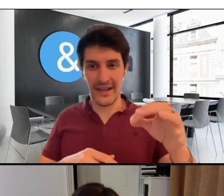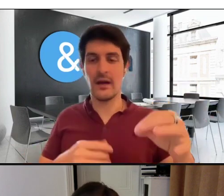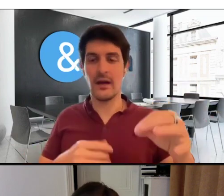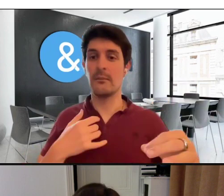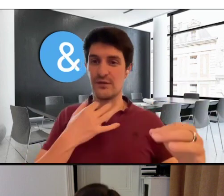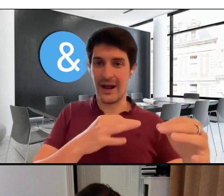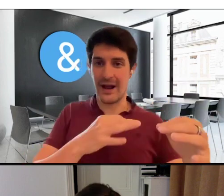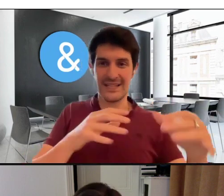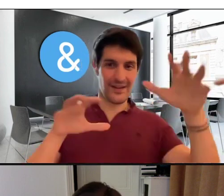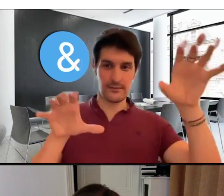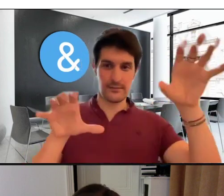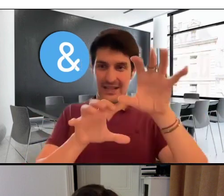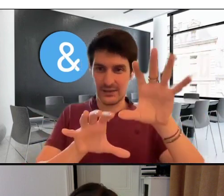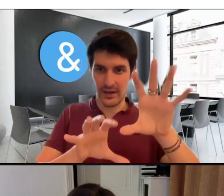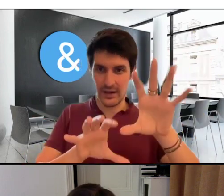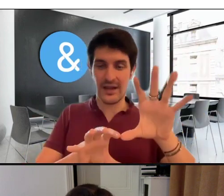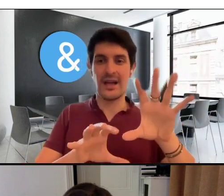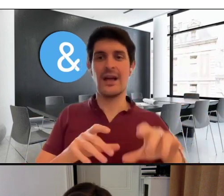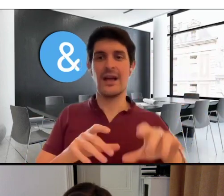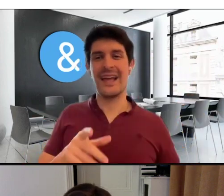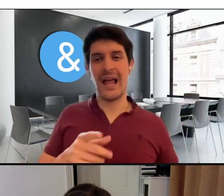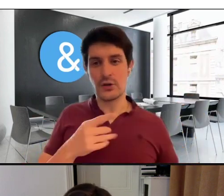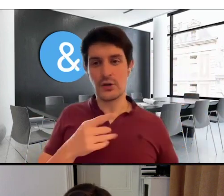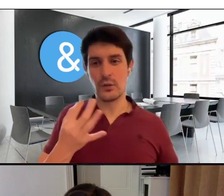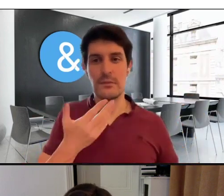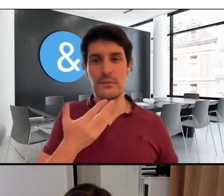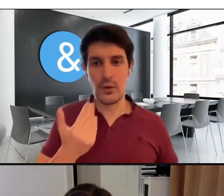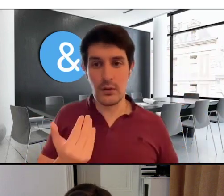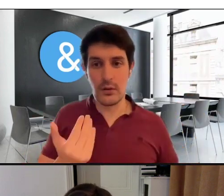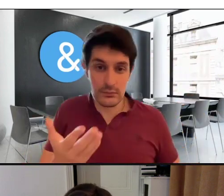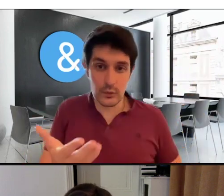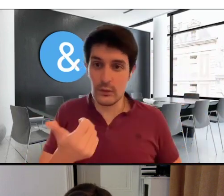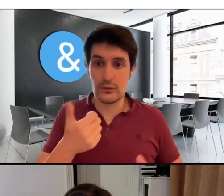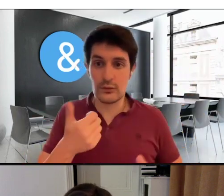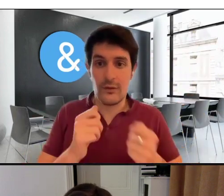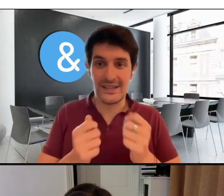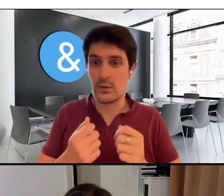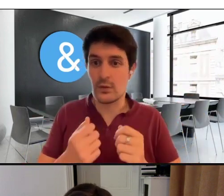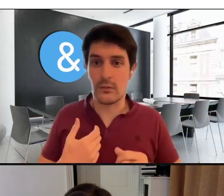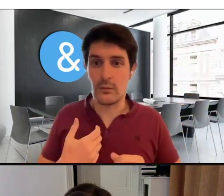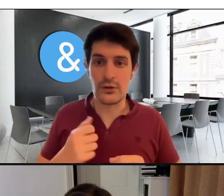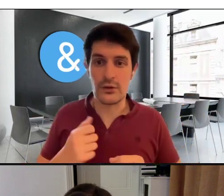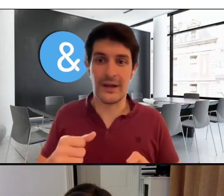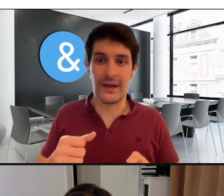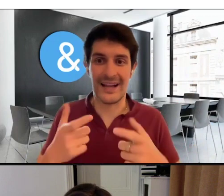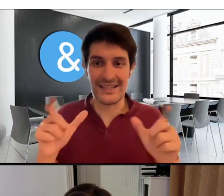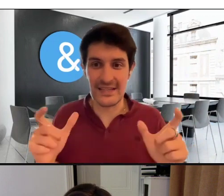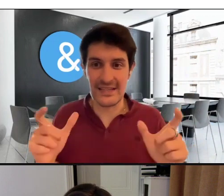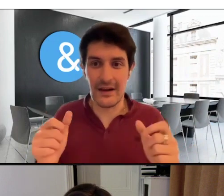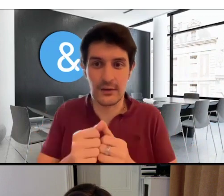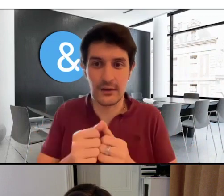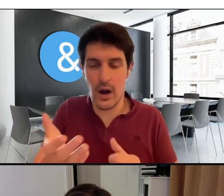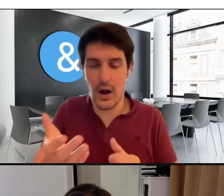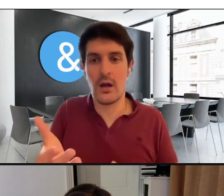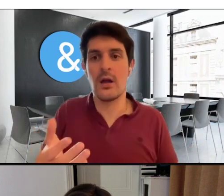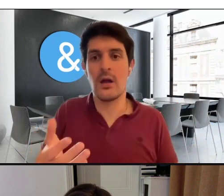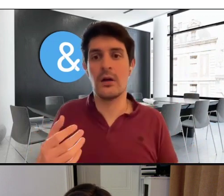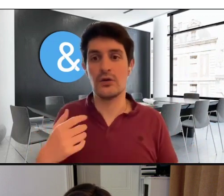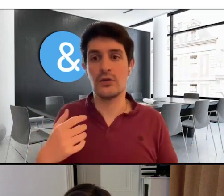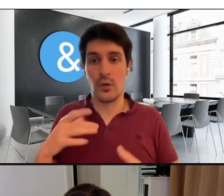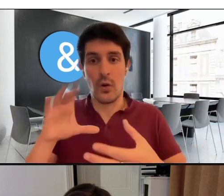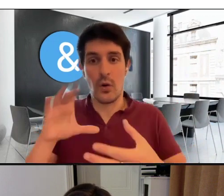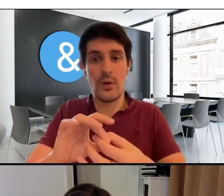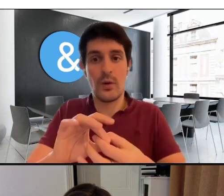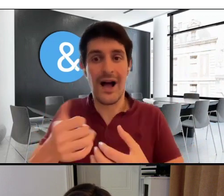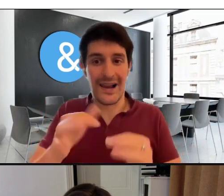vais parler, ça va s'additionner. Là, je trouve que c'est mieux, surtout dans une conversation, je peux être accessible avec toi. Je